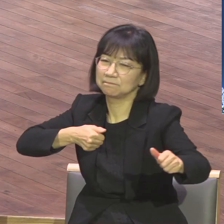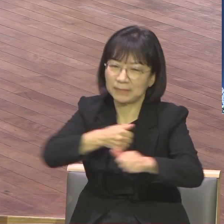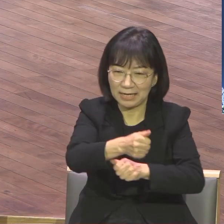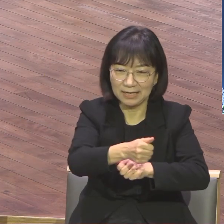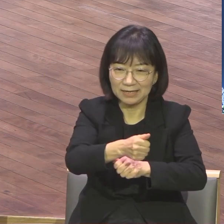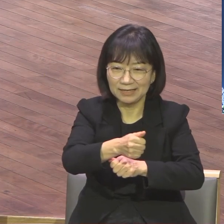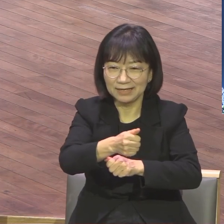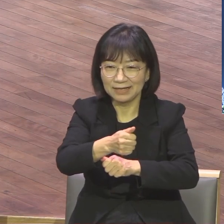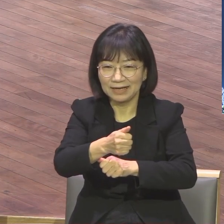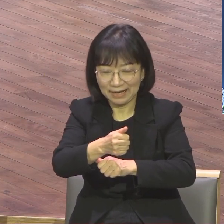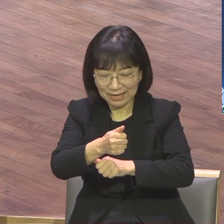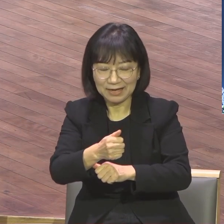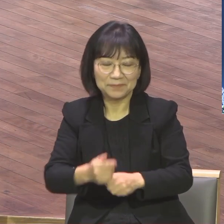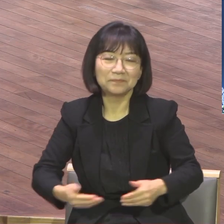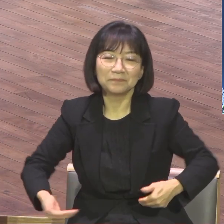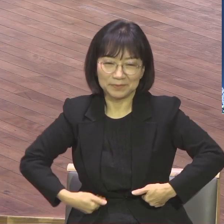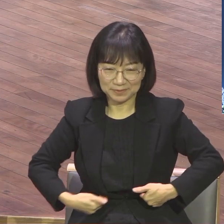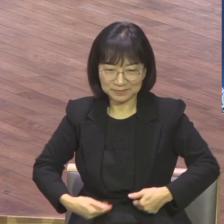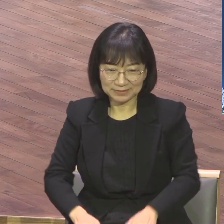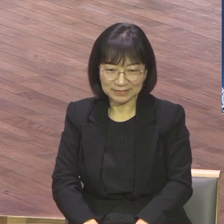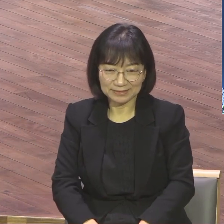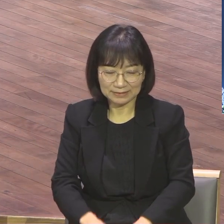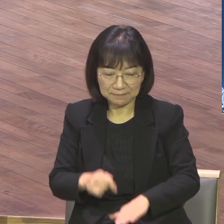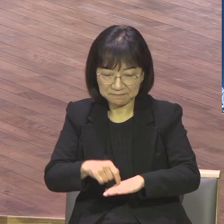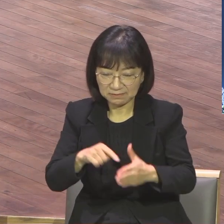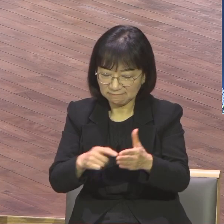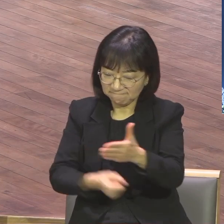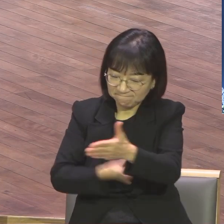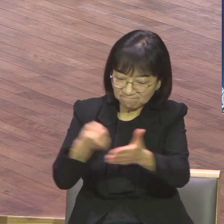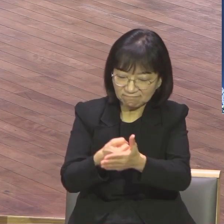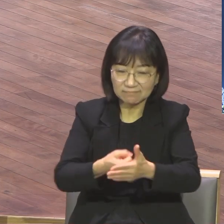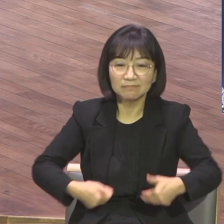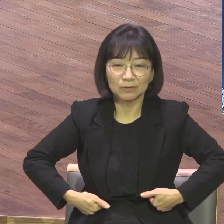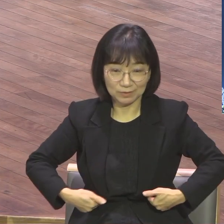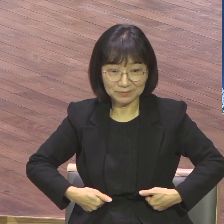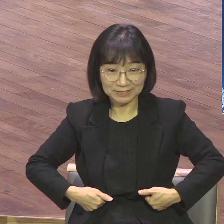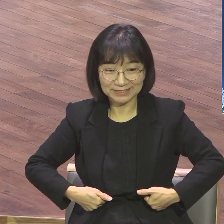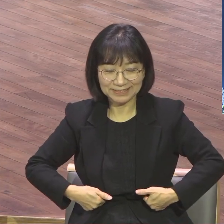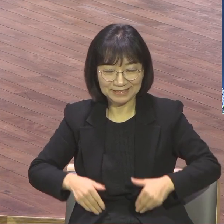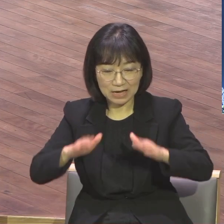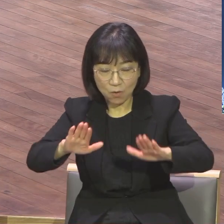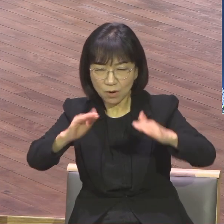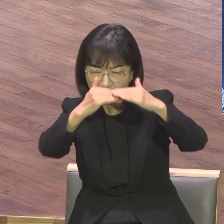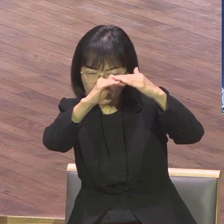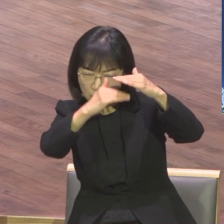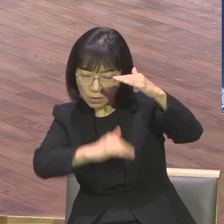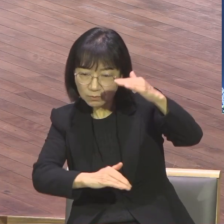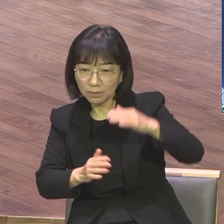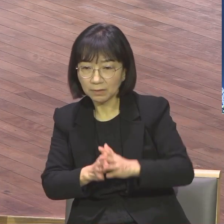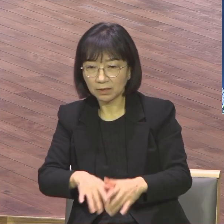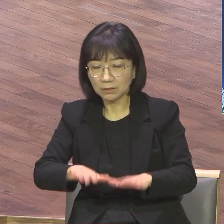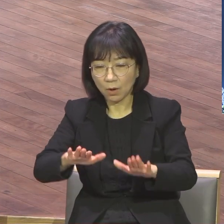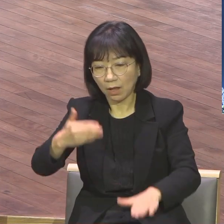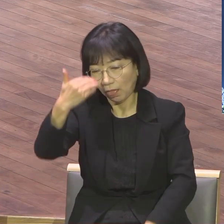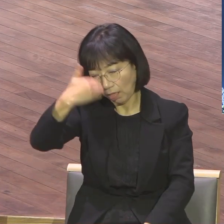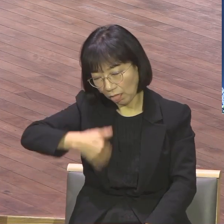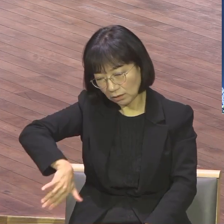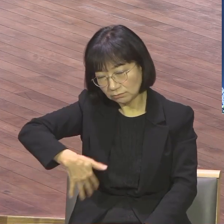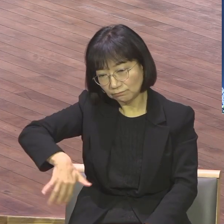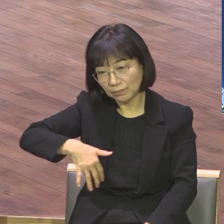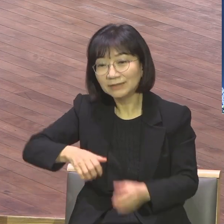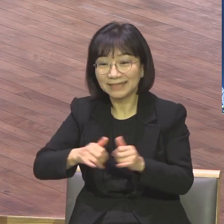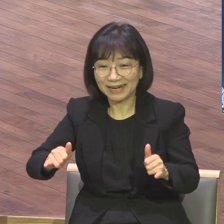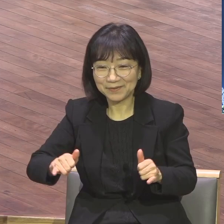결단력, 결단력이 있어야 돼요. 결단력. 오늘 본문에 보면 한 중풍병자의 내